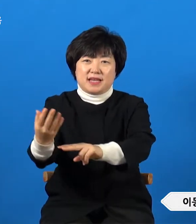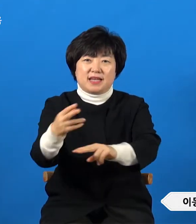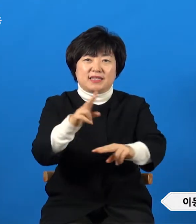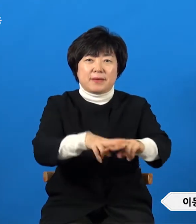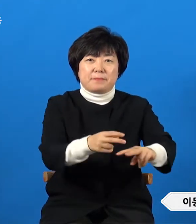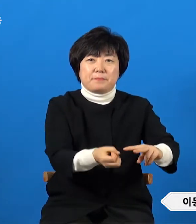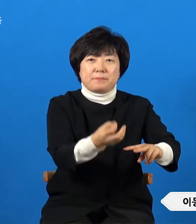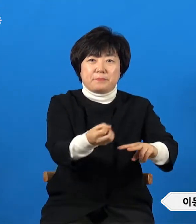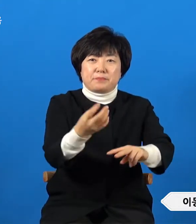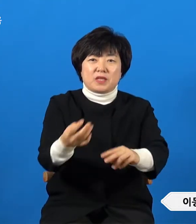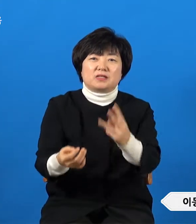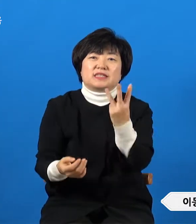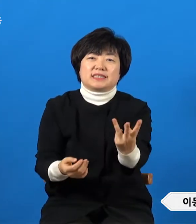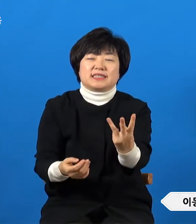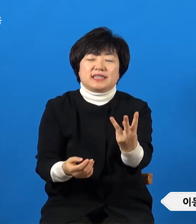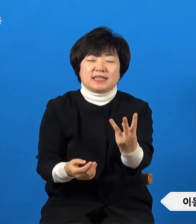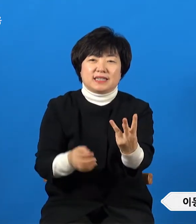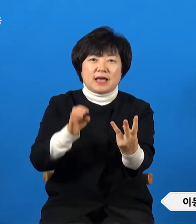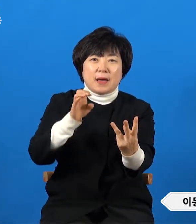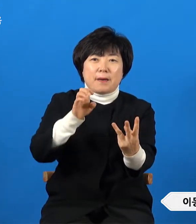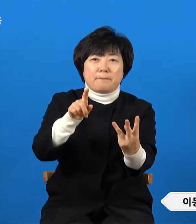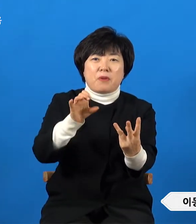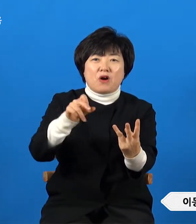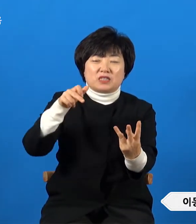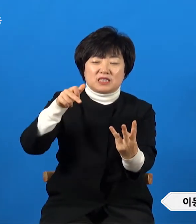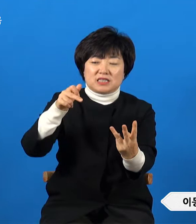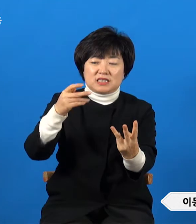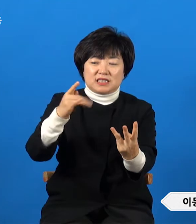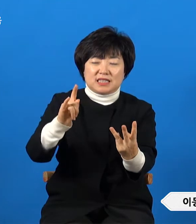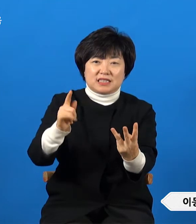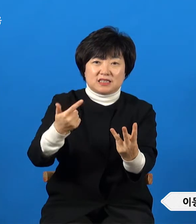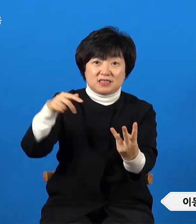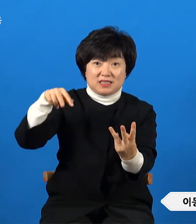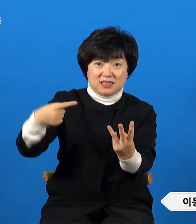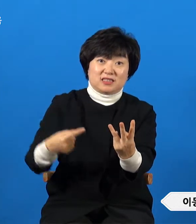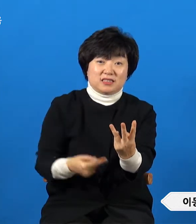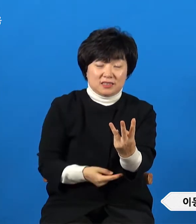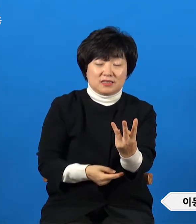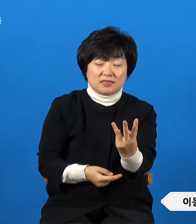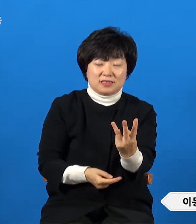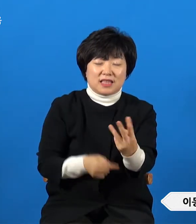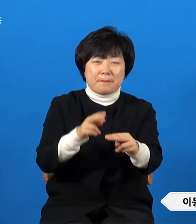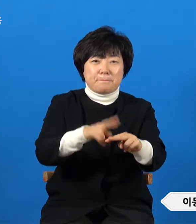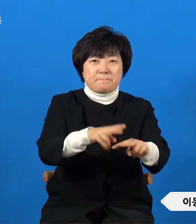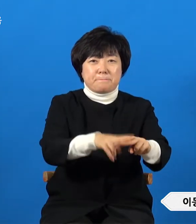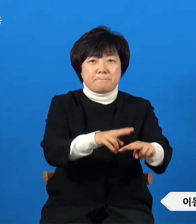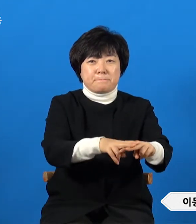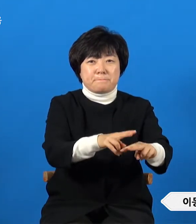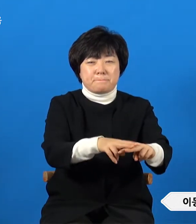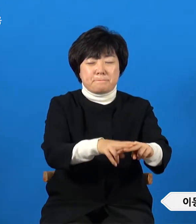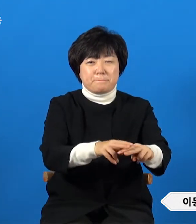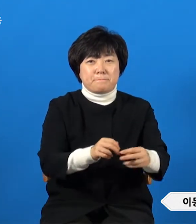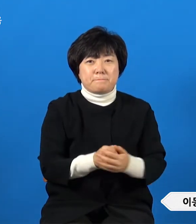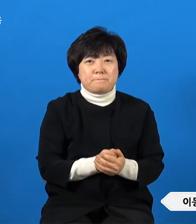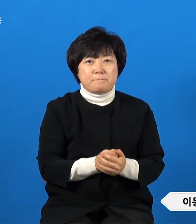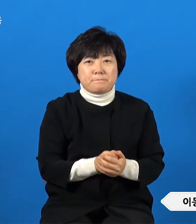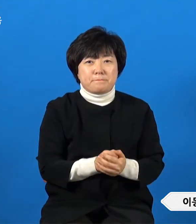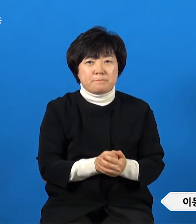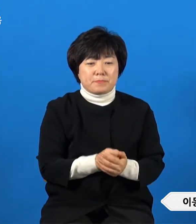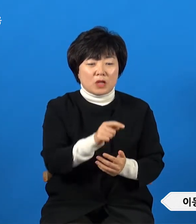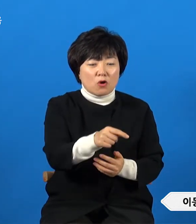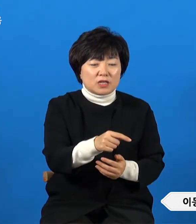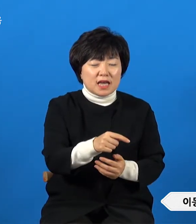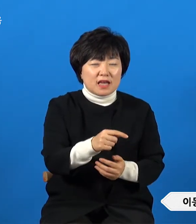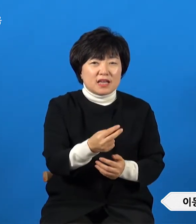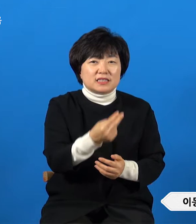이름으로 불려져 왔어요. 그가 희생한 곳, 그가 피 흘린 곳에 샘터가 만들어졌어요. 아니 거기에 생명의 강이